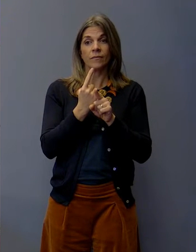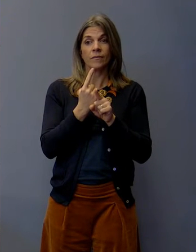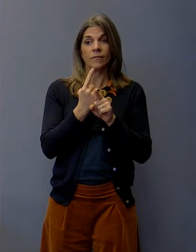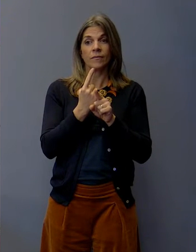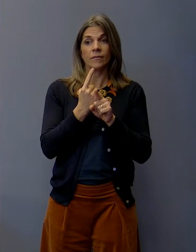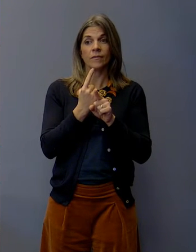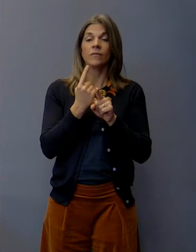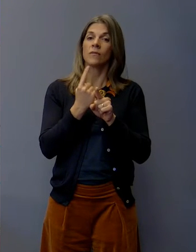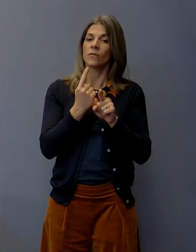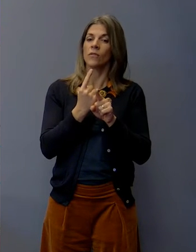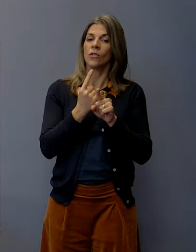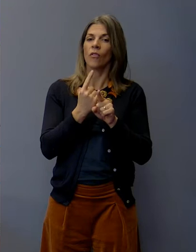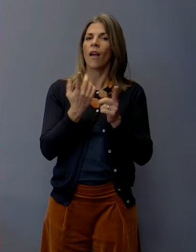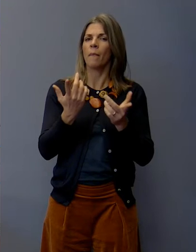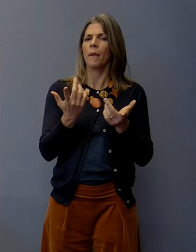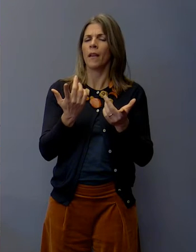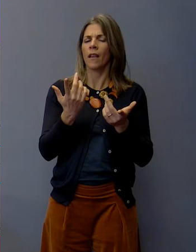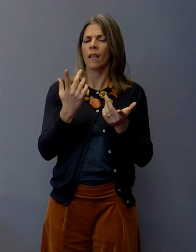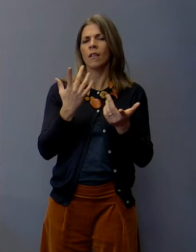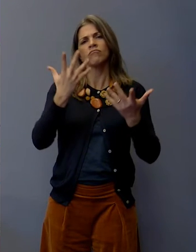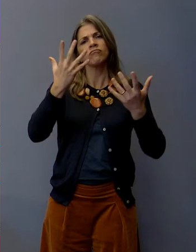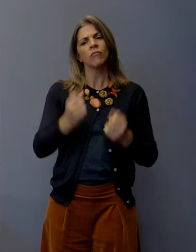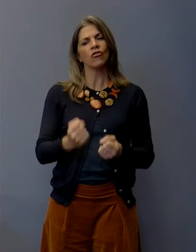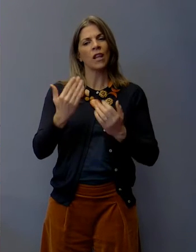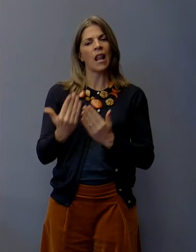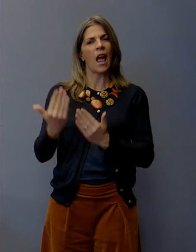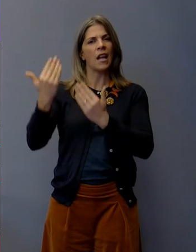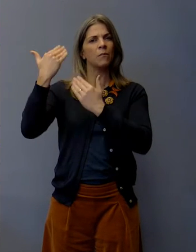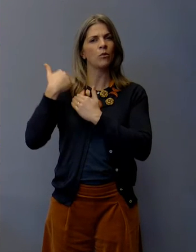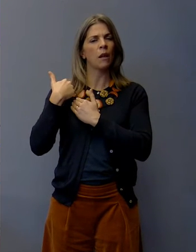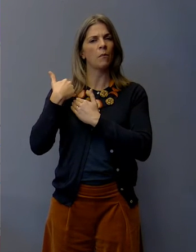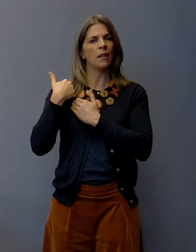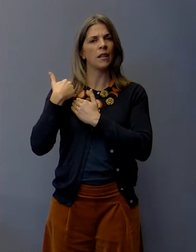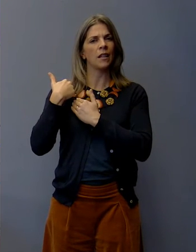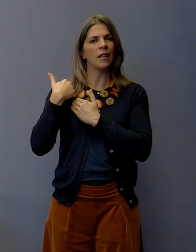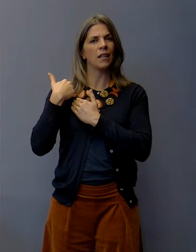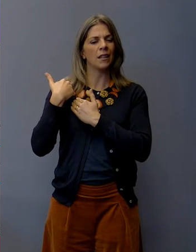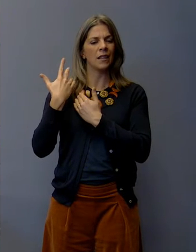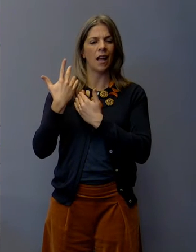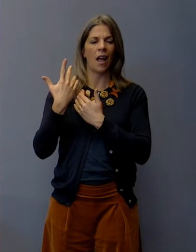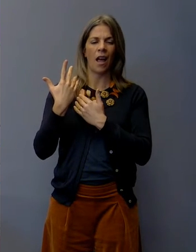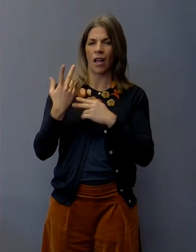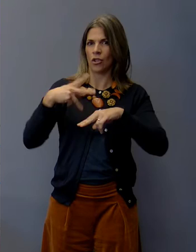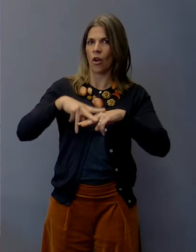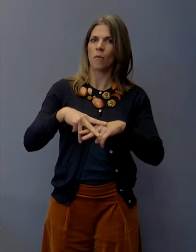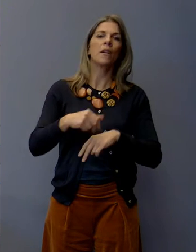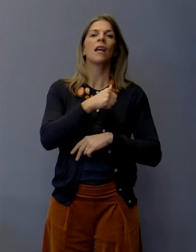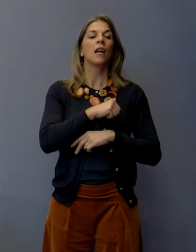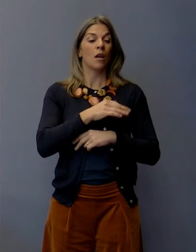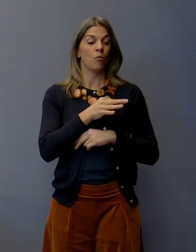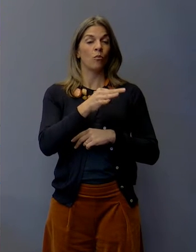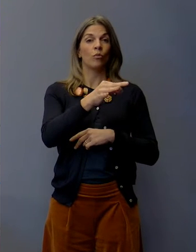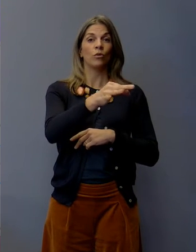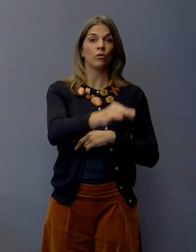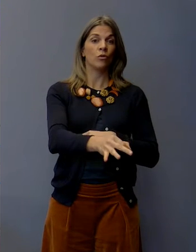responsabilità di dire i municipi a questo punto nel warner nel ruolo in cui sono stati confinati da questa